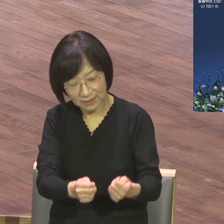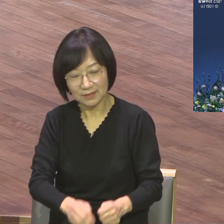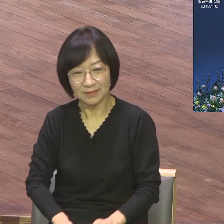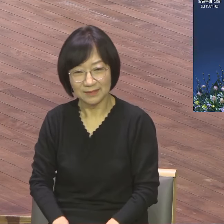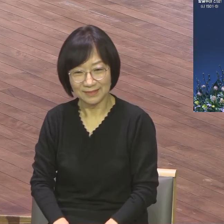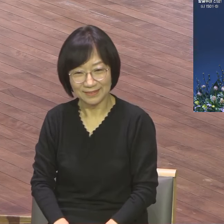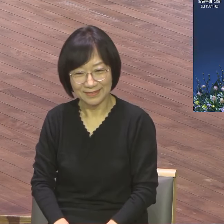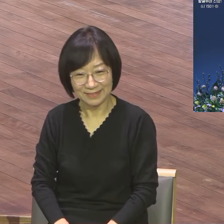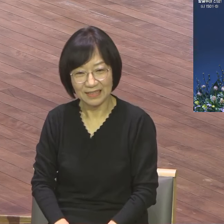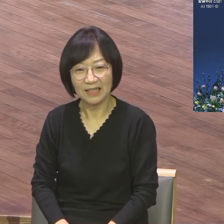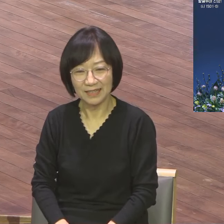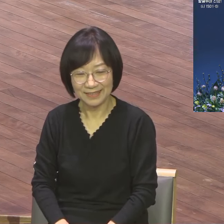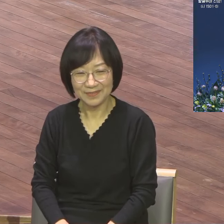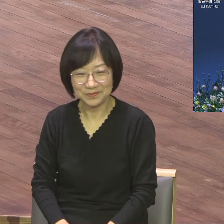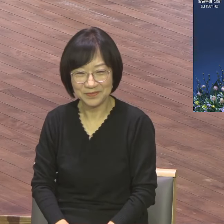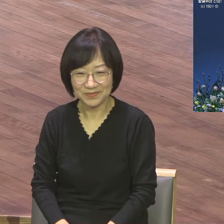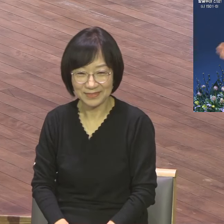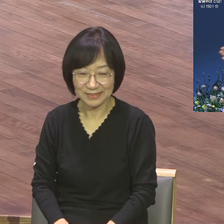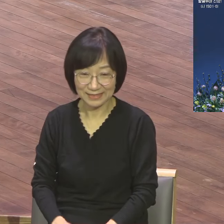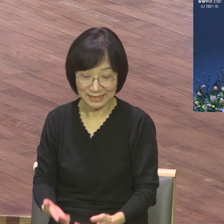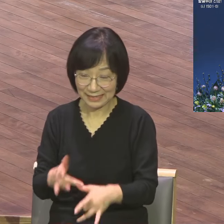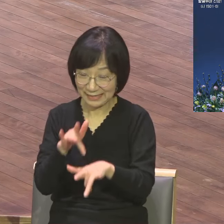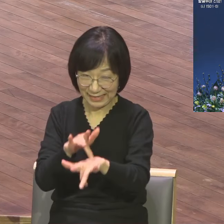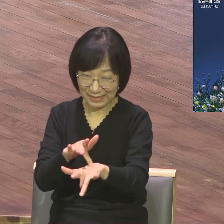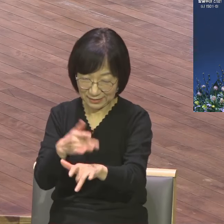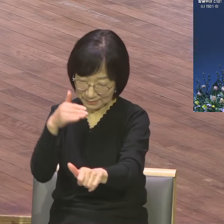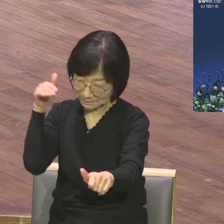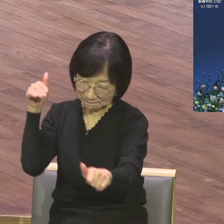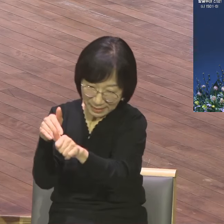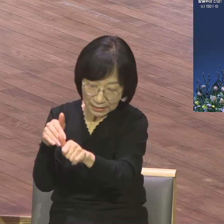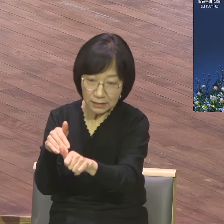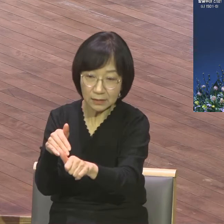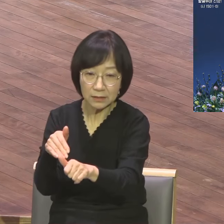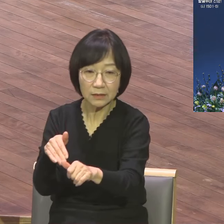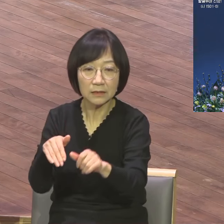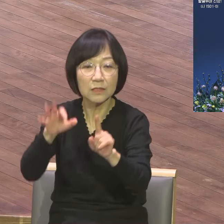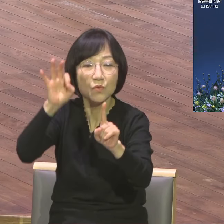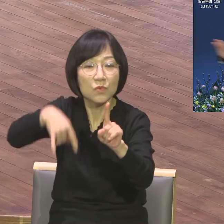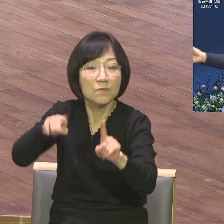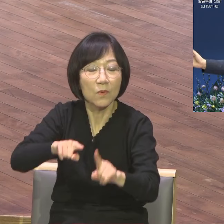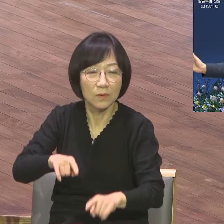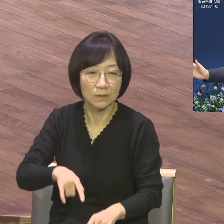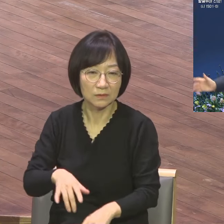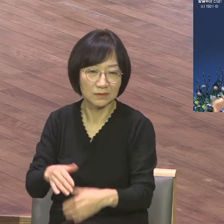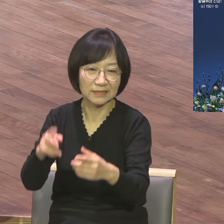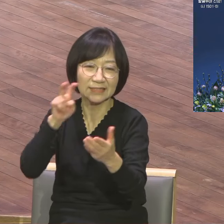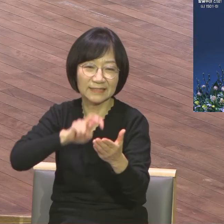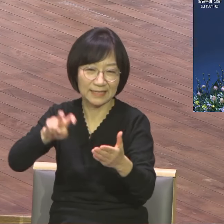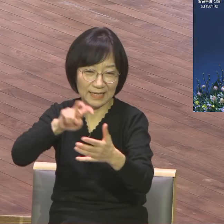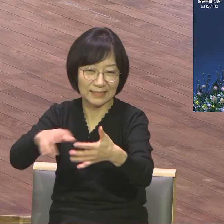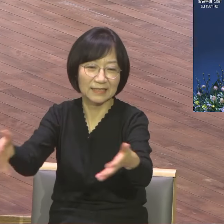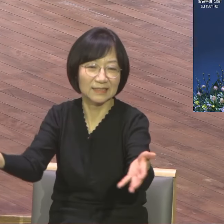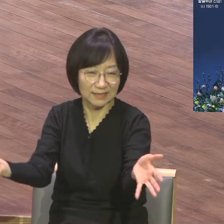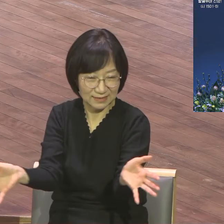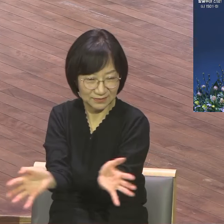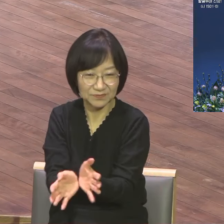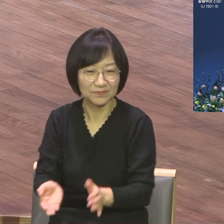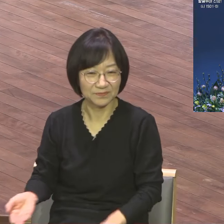사단이 어디를 제일 먼저 치냐? 찬양대를 칩니다. 찬양대 싹 다 짜가로 다